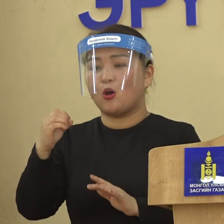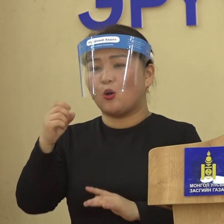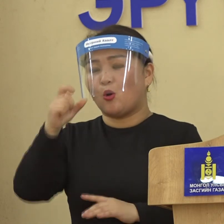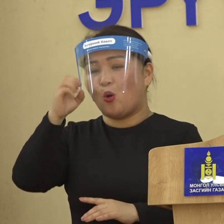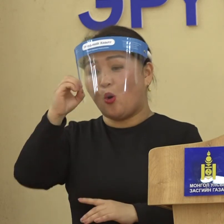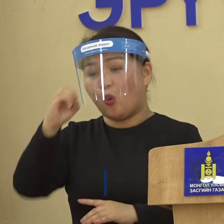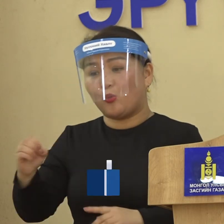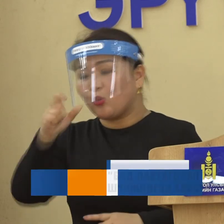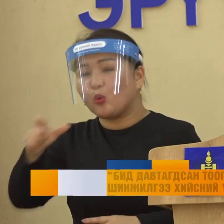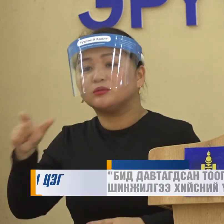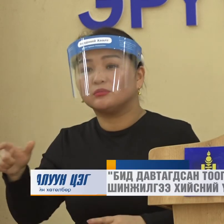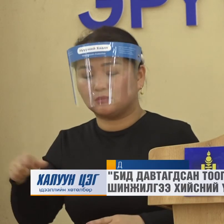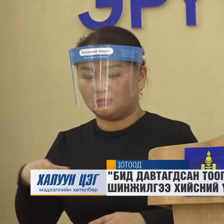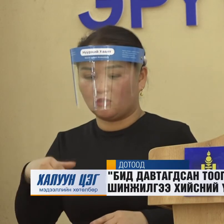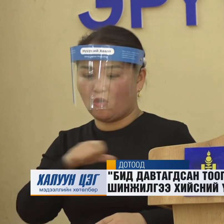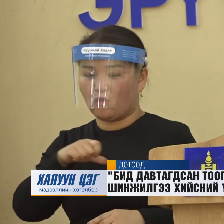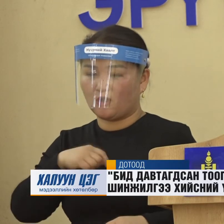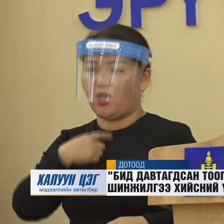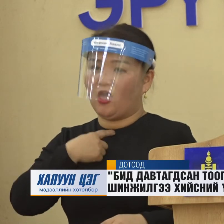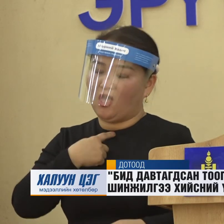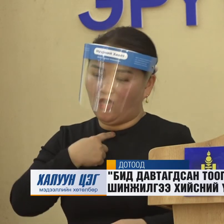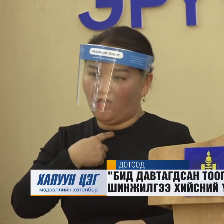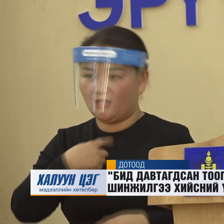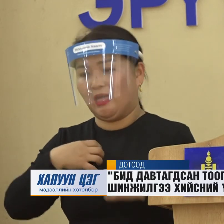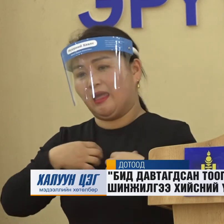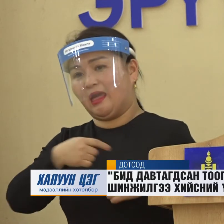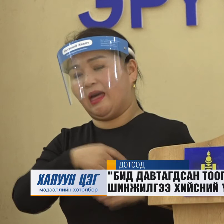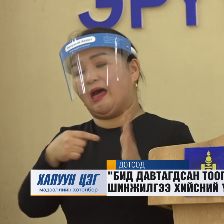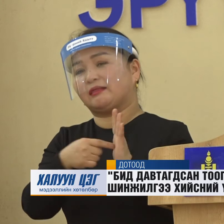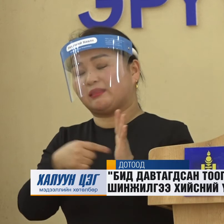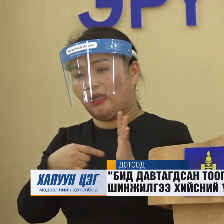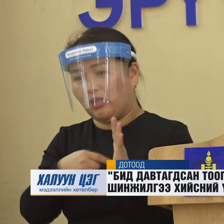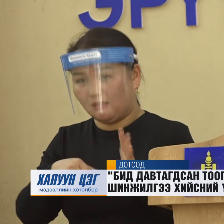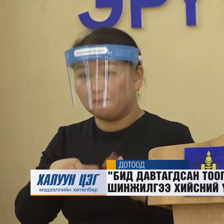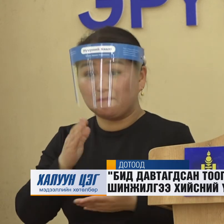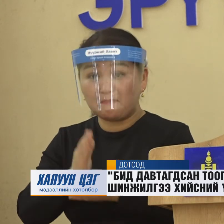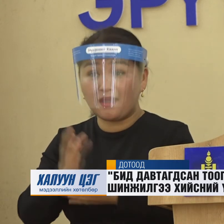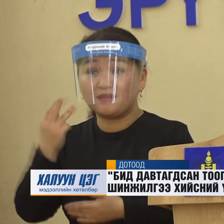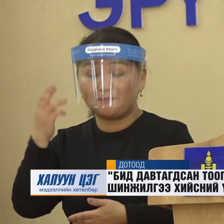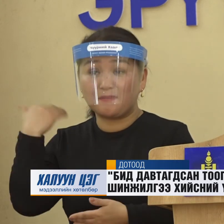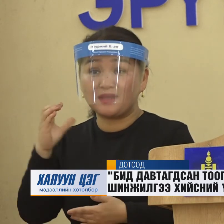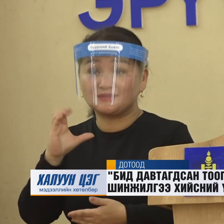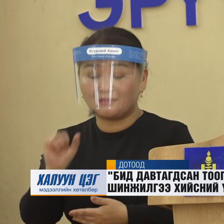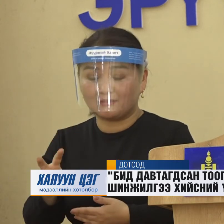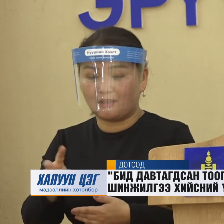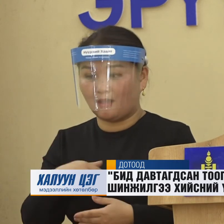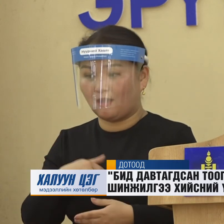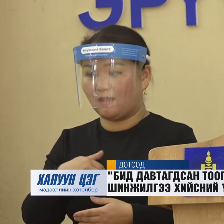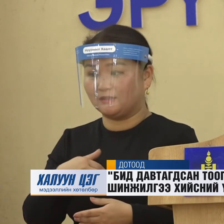одоо амьсгалын замын өөрөөр хэлбэл хатгаатай, ханиадтай, цомуутай байсан. А бид бол импортлогдож орж